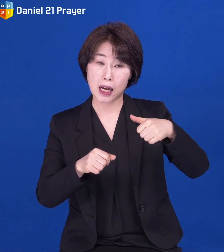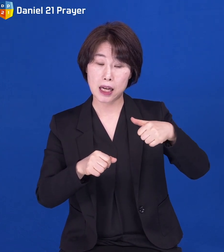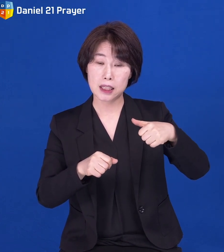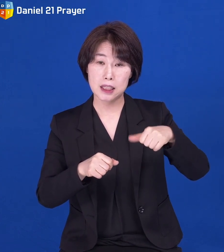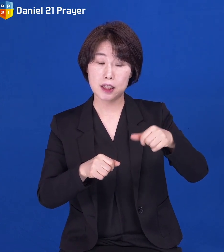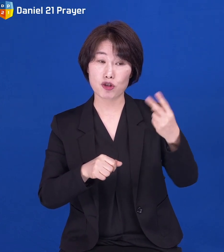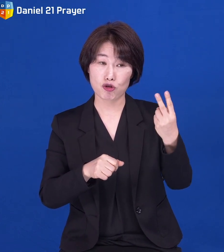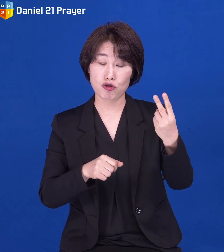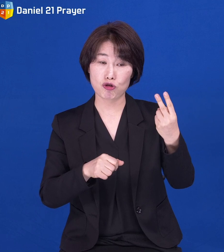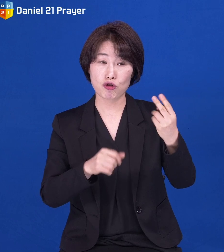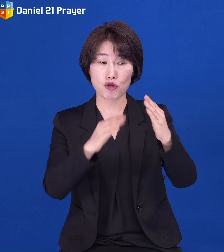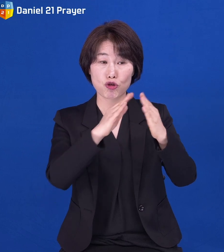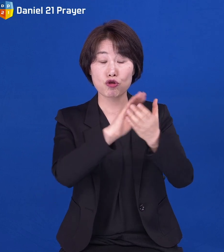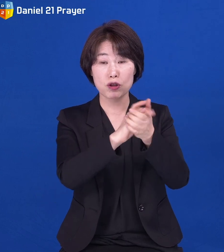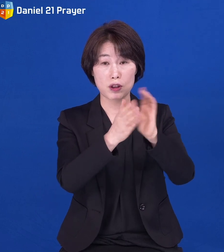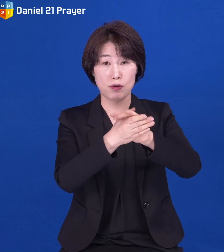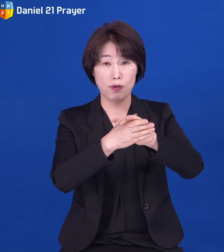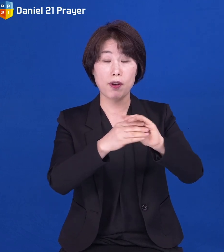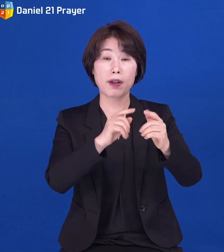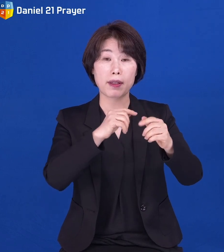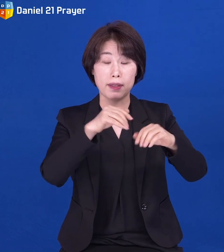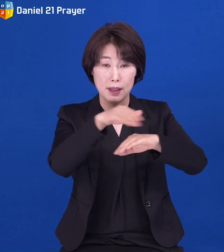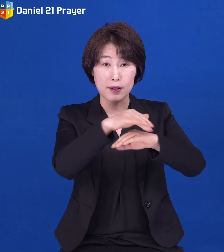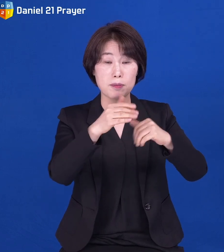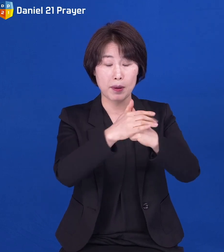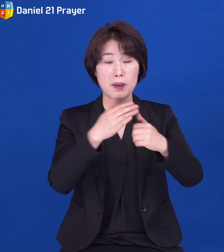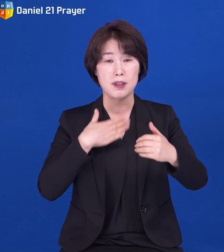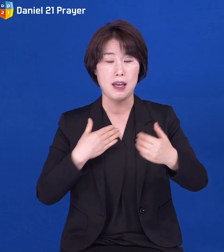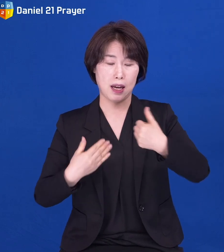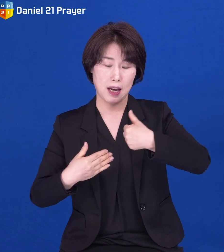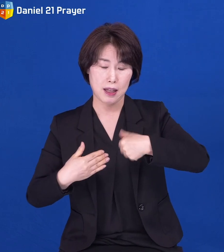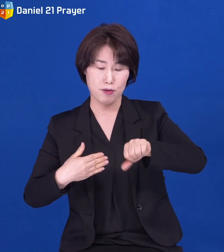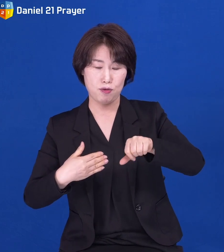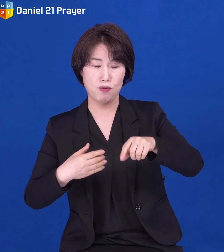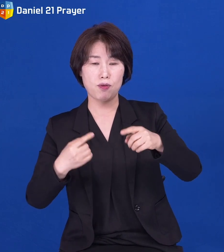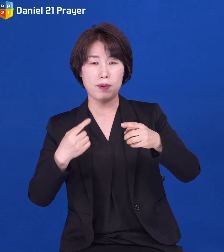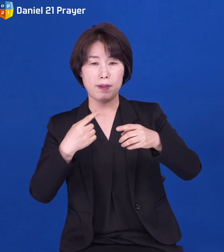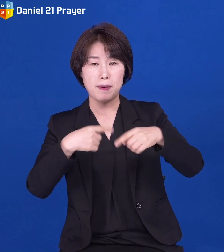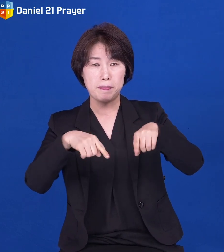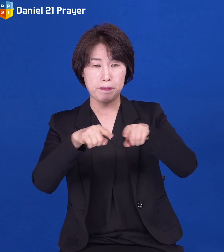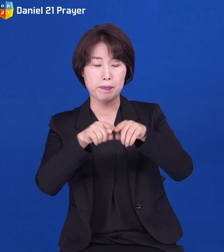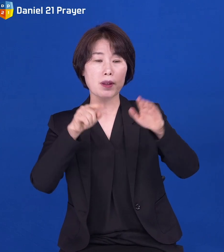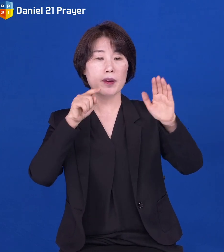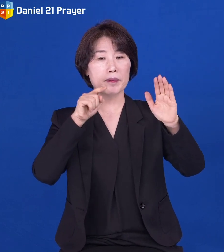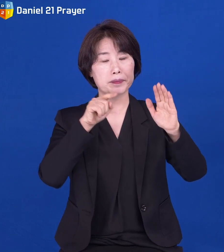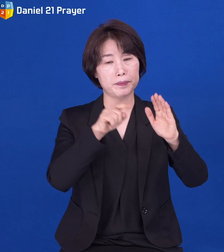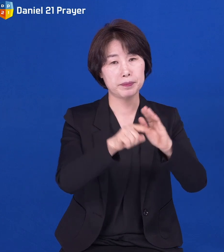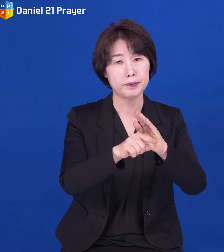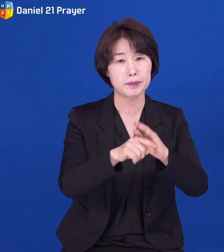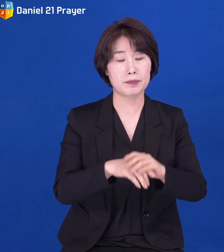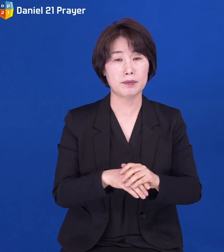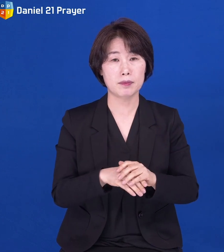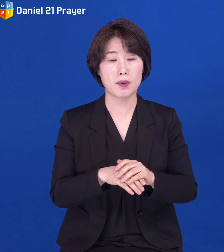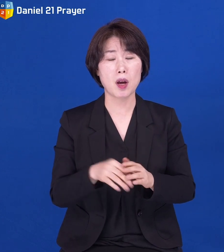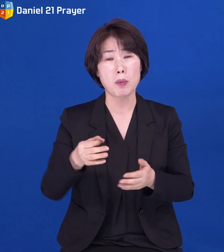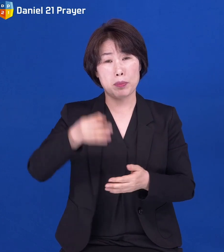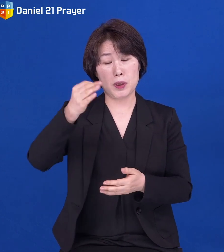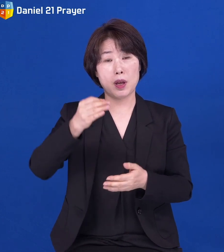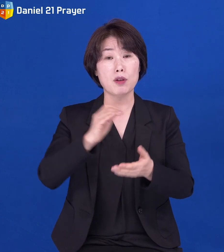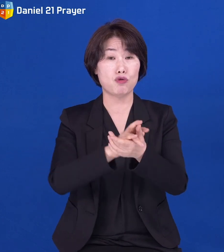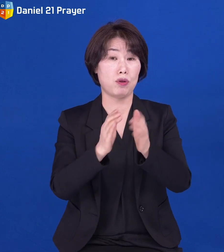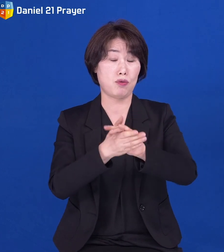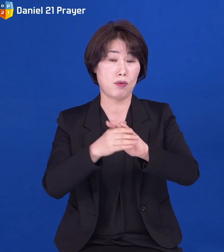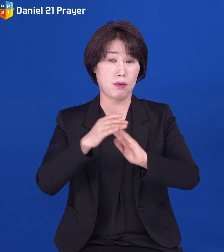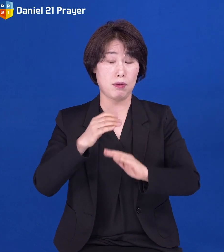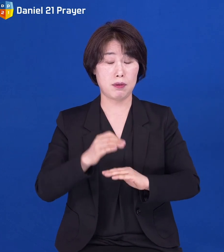다녀서 원장님한테 잘 얘기를 해주겠다고 하셔가지고 저희 미니가 이제 거기 유치원에 들어갔어요. 유치원도 되게 비싼 곳이었어요.